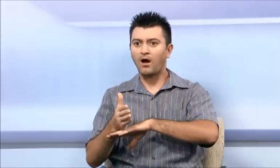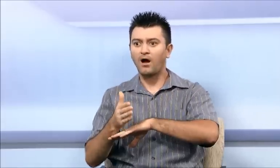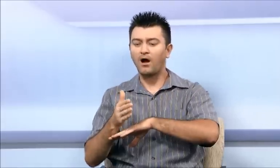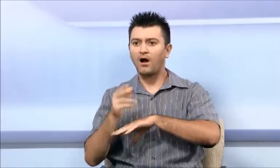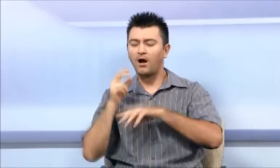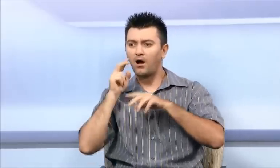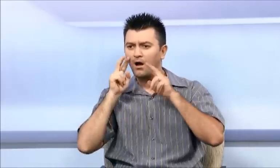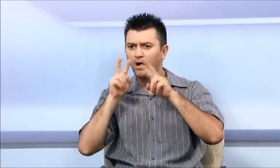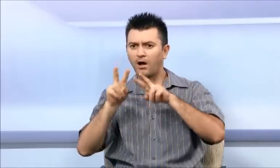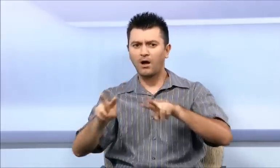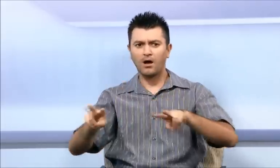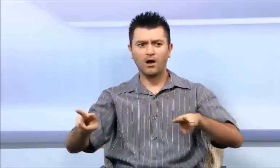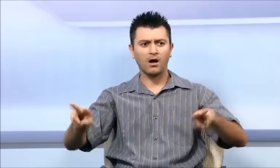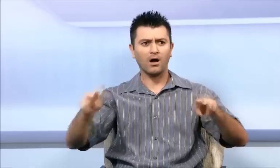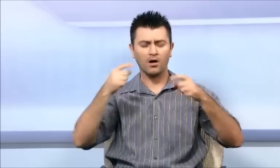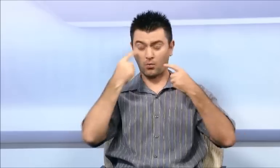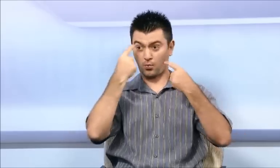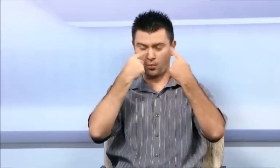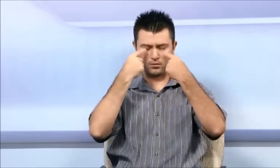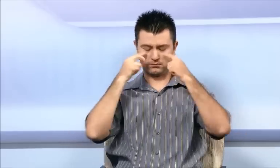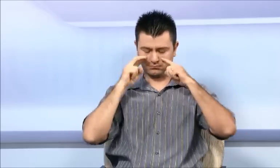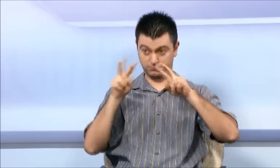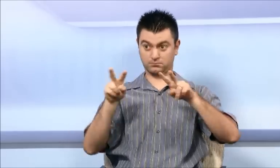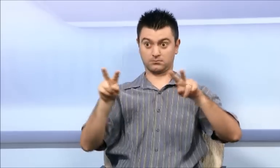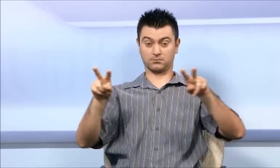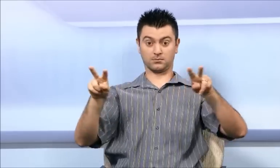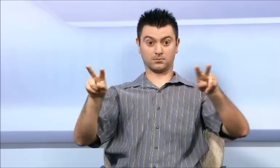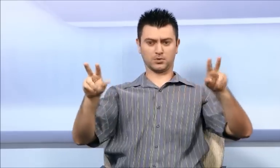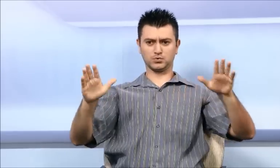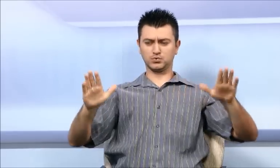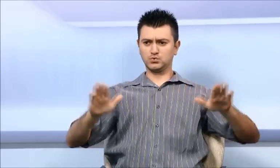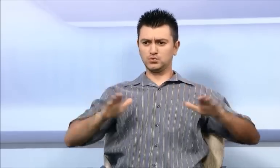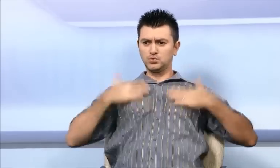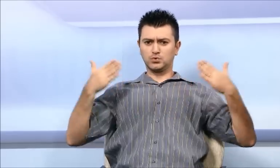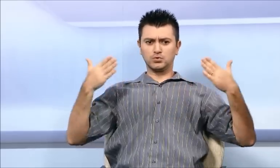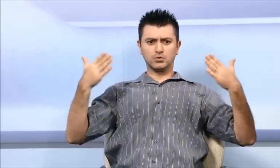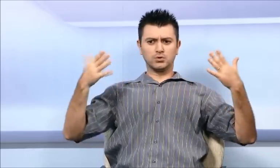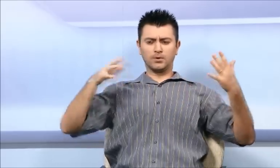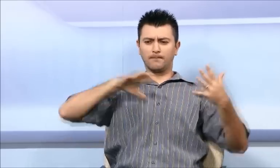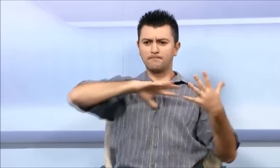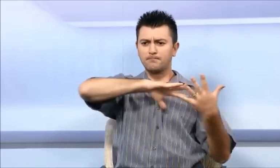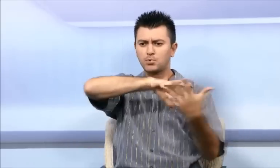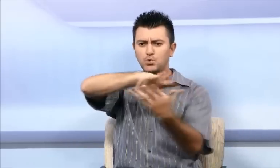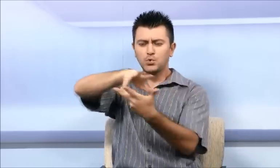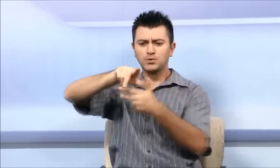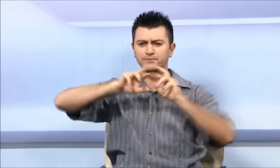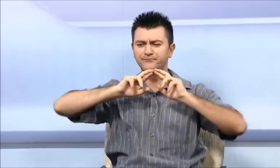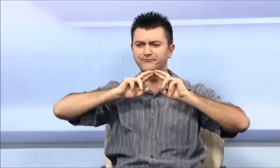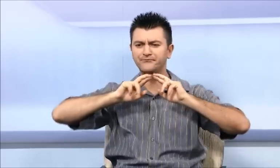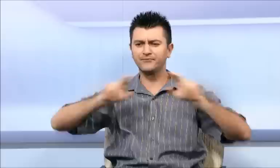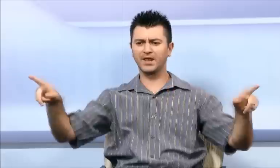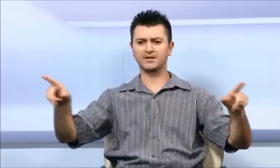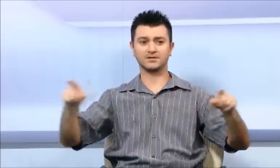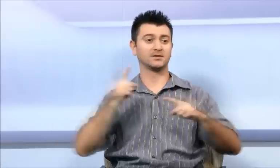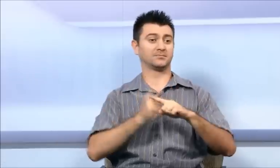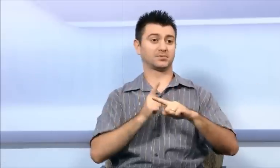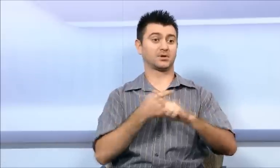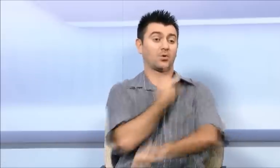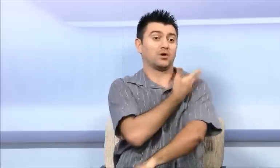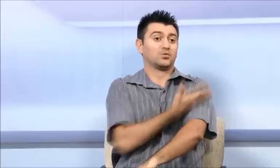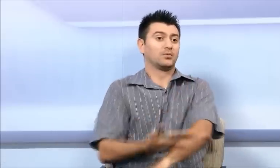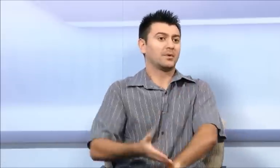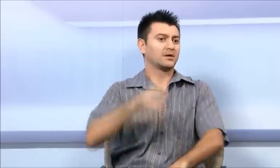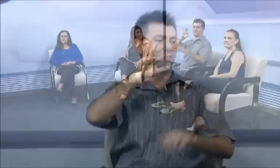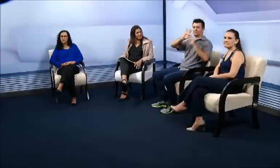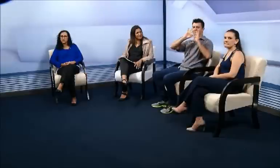surdos. Aí quando ele chegou nessa escola, que tinha outros surdos, parece que os olhos dele se abriram, levou um susto, né? Ele viu um mundo